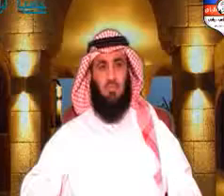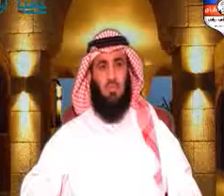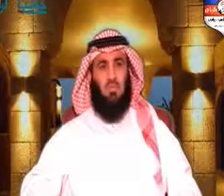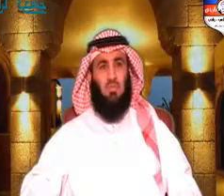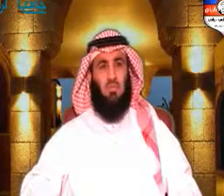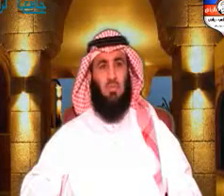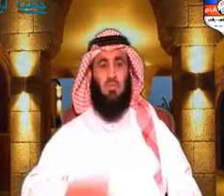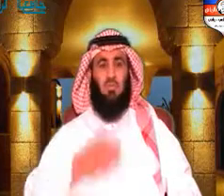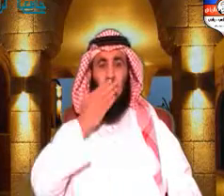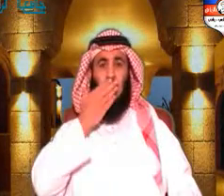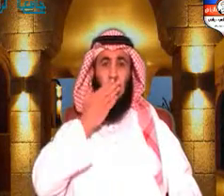الحمد لله